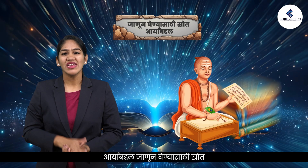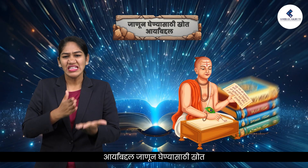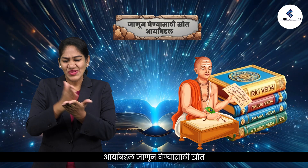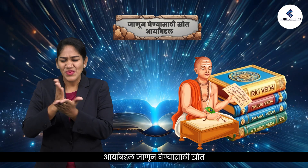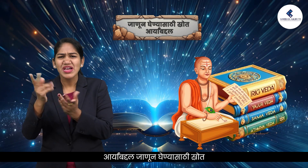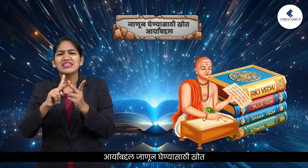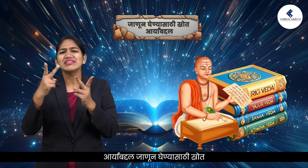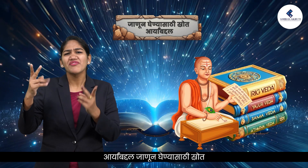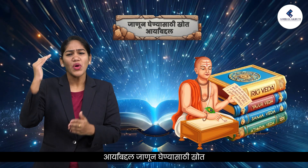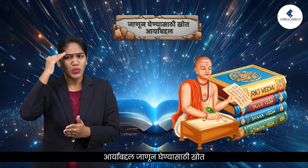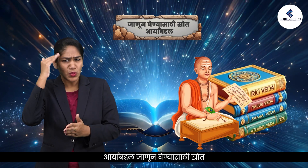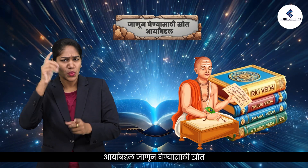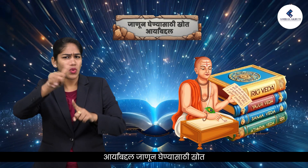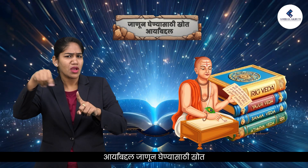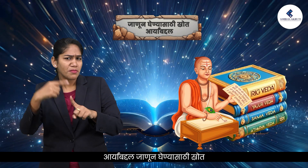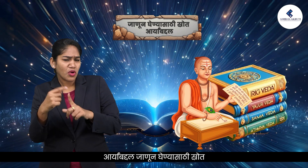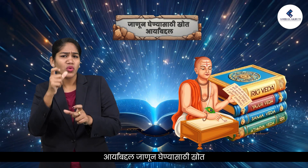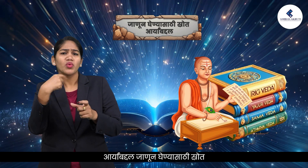आर्यांबद्दल जाणून घेण्यासाठी स्रोत.